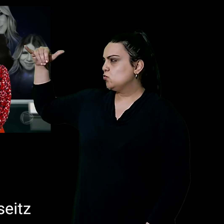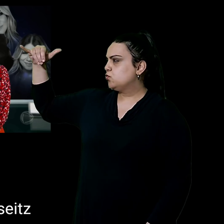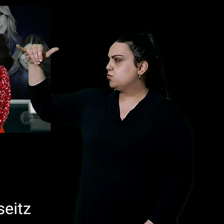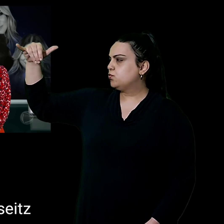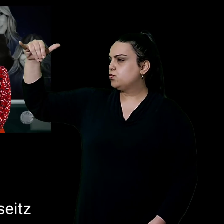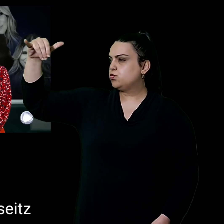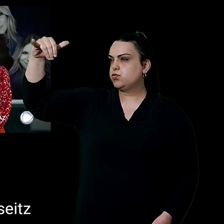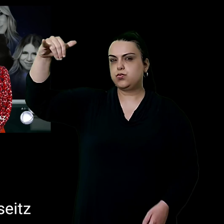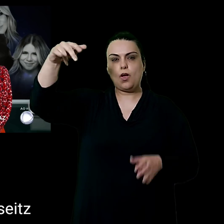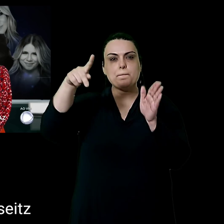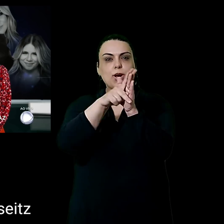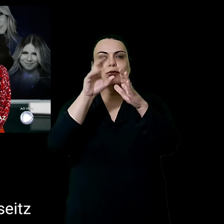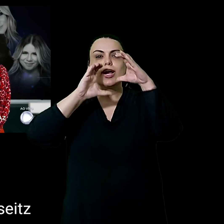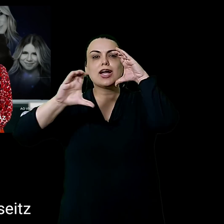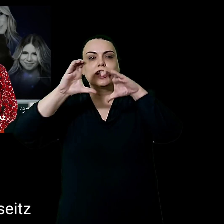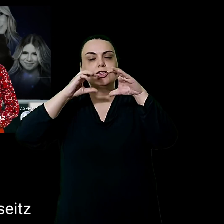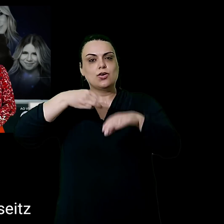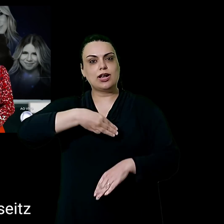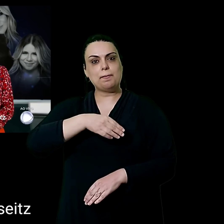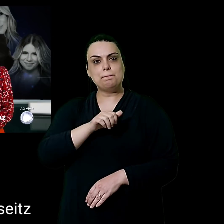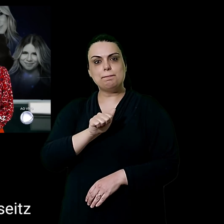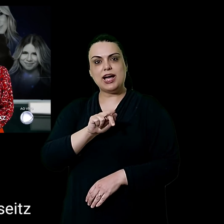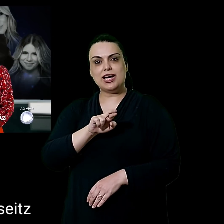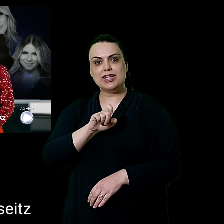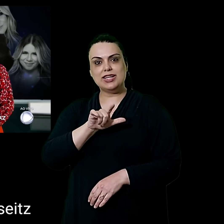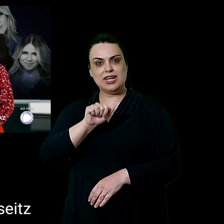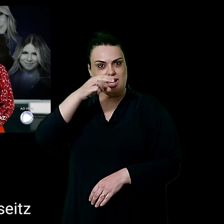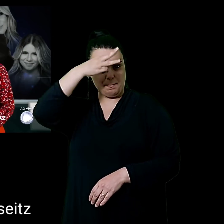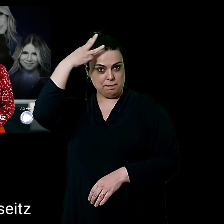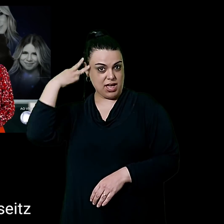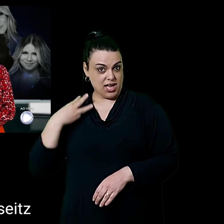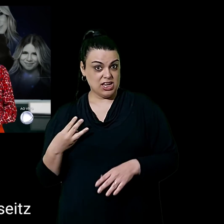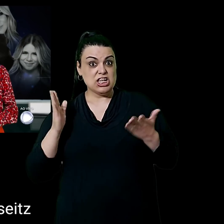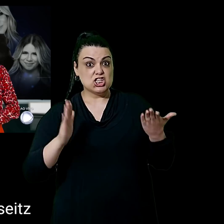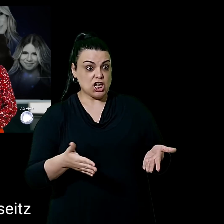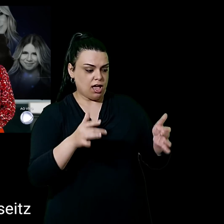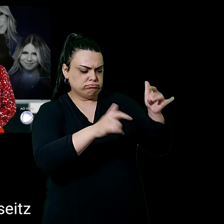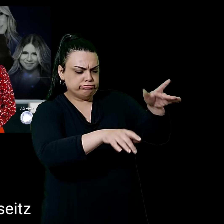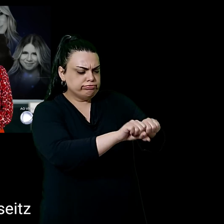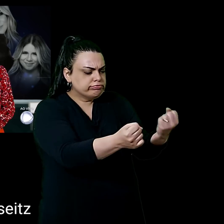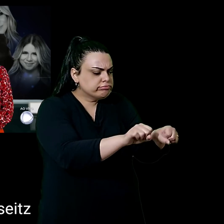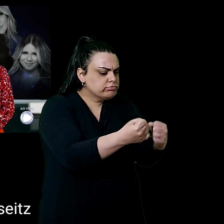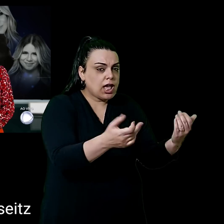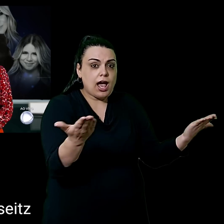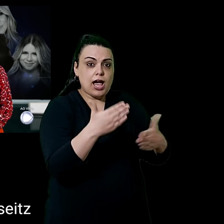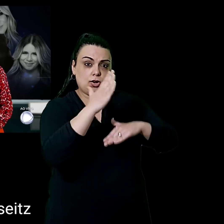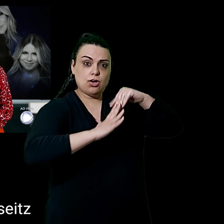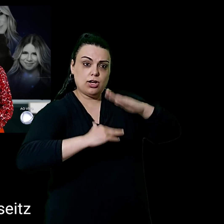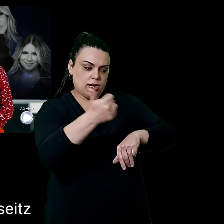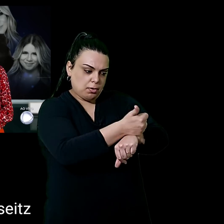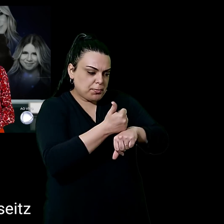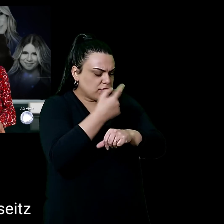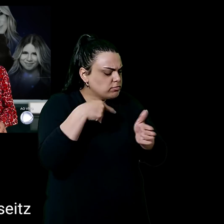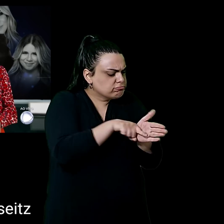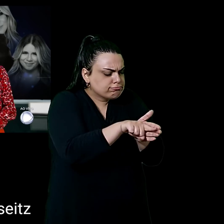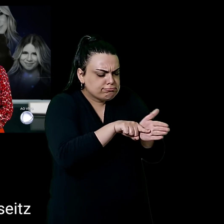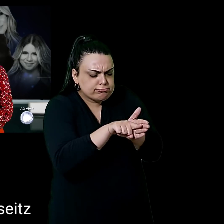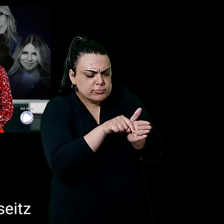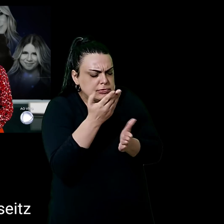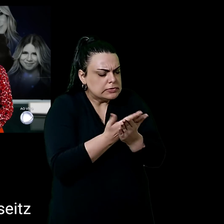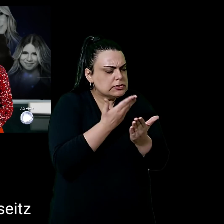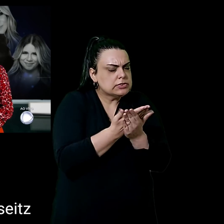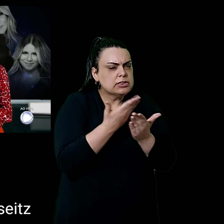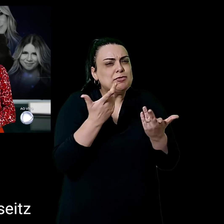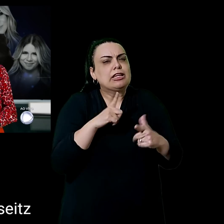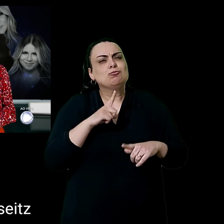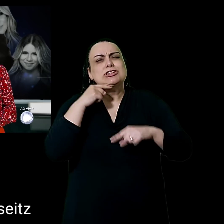O avião que transportava Marília Mendonça já está desmontado e as peças seguem agora para análise da perícia. São muitas as